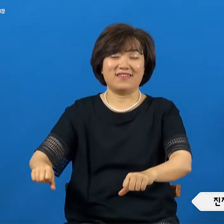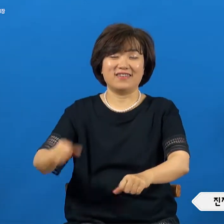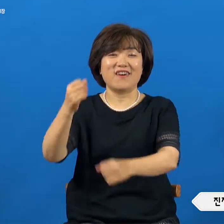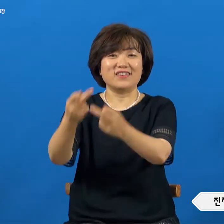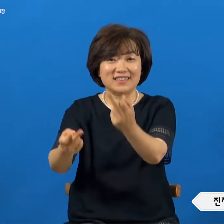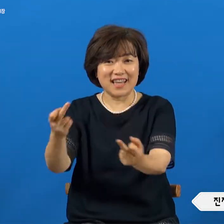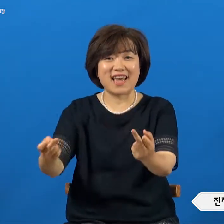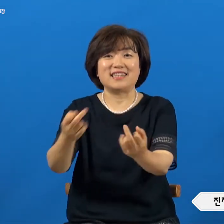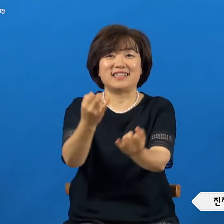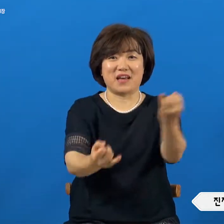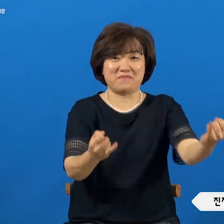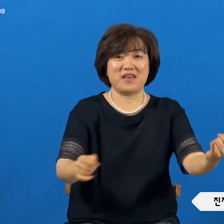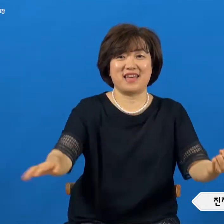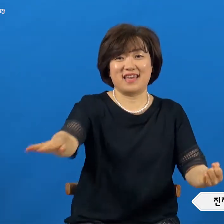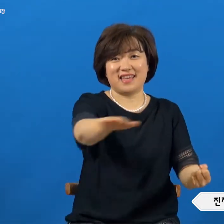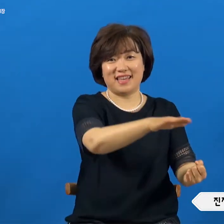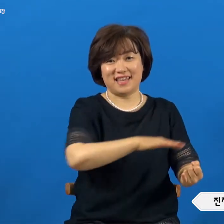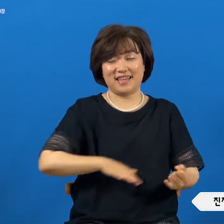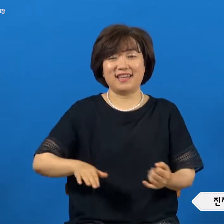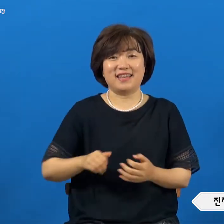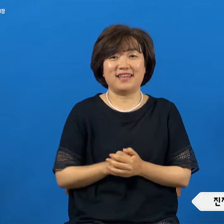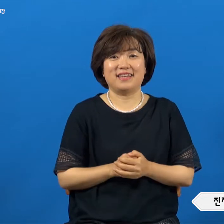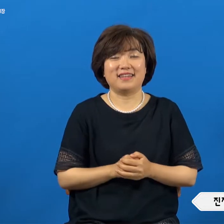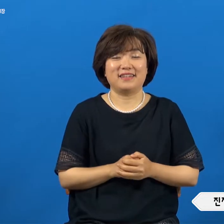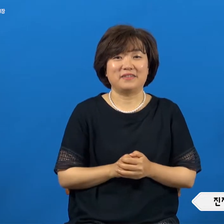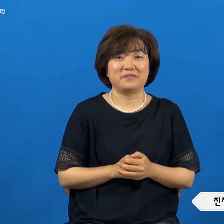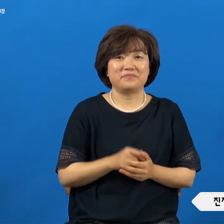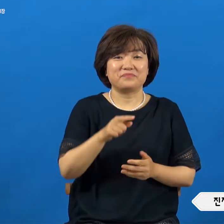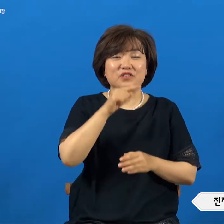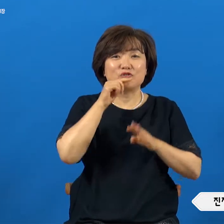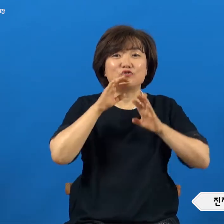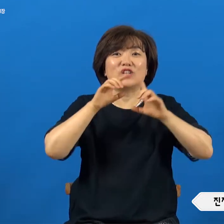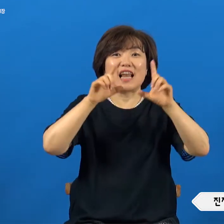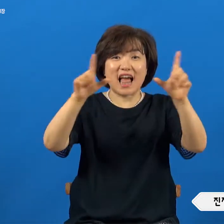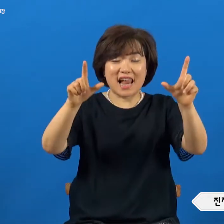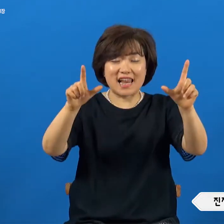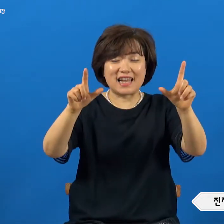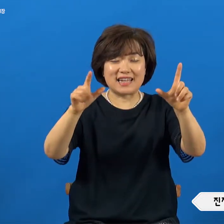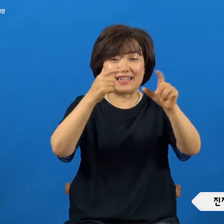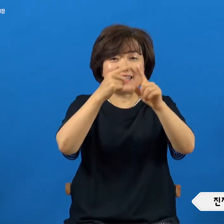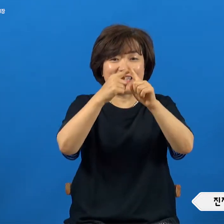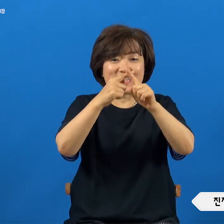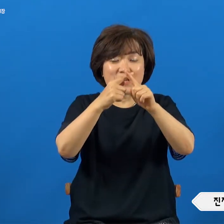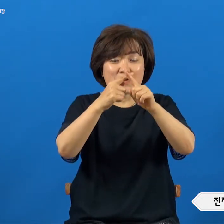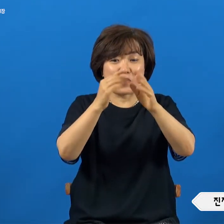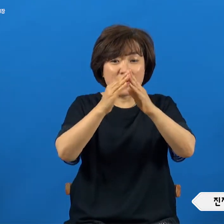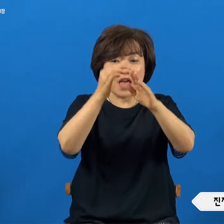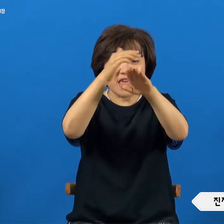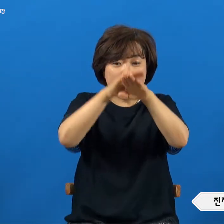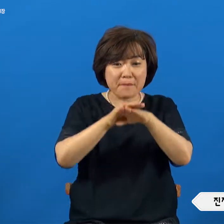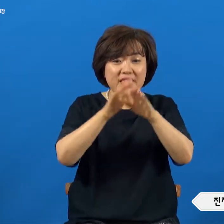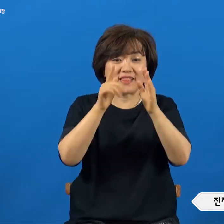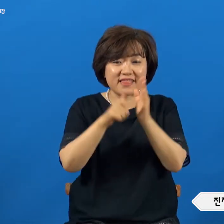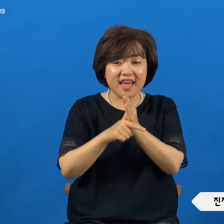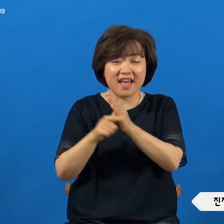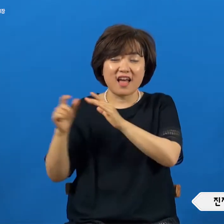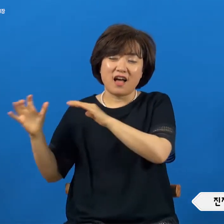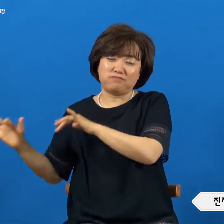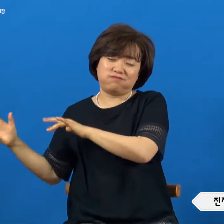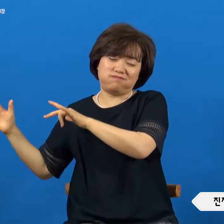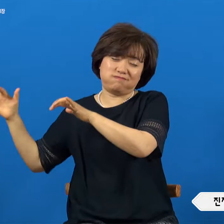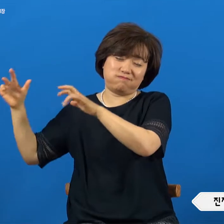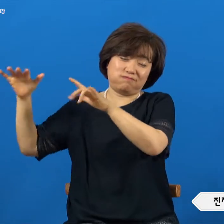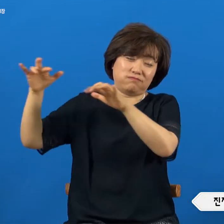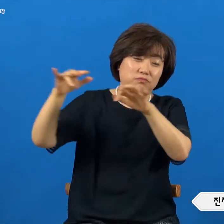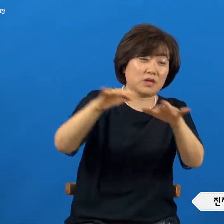자매입니다. 밀물과 썰물처럼 지나가는 주일 예배에 앉다 보니 옆에 앉는